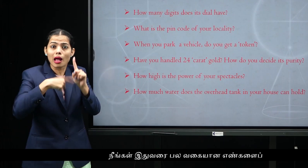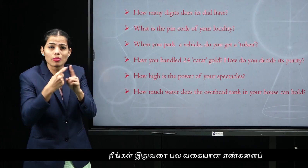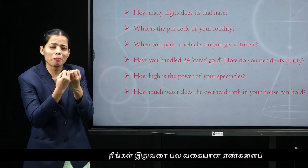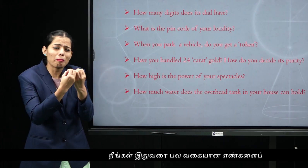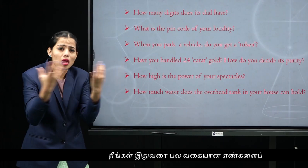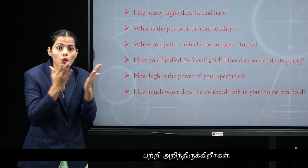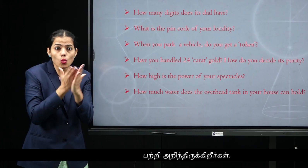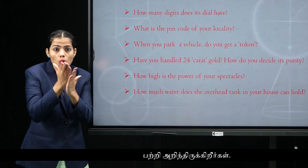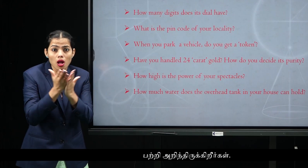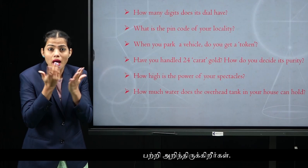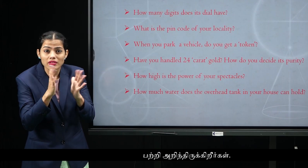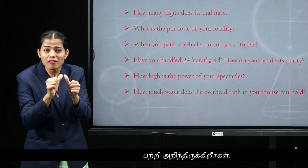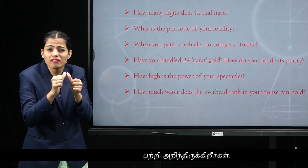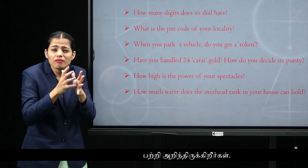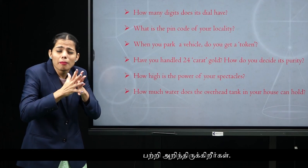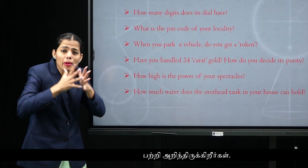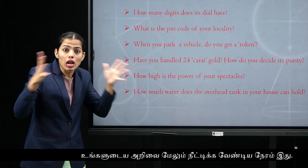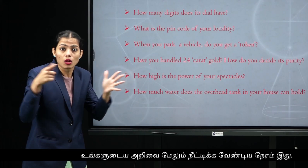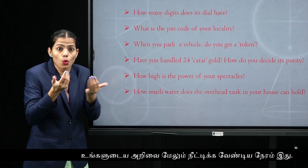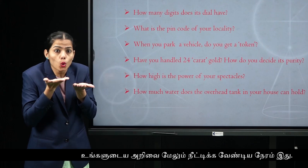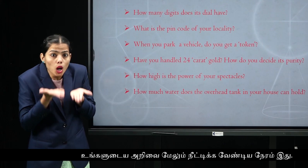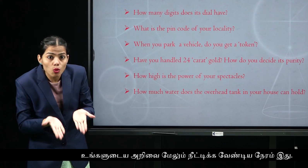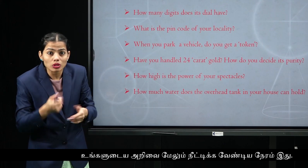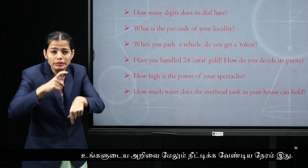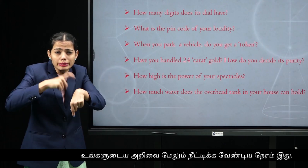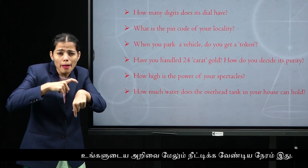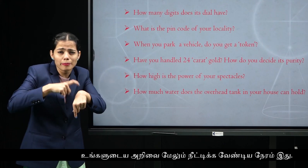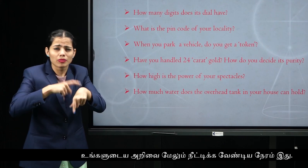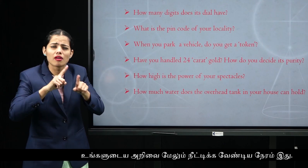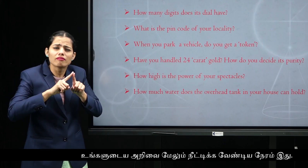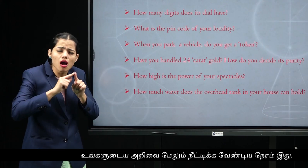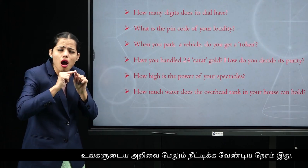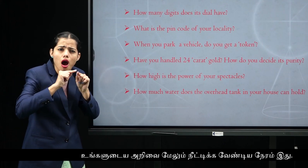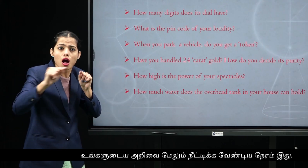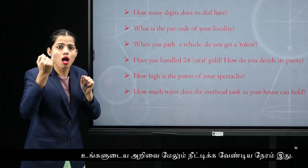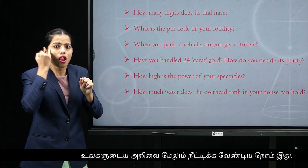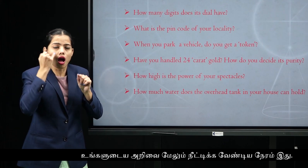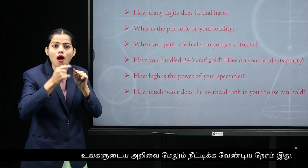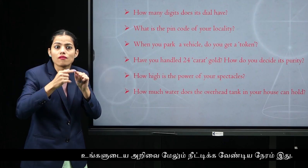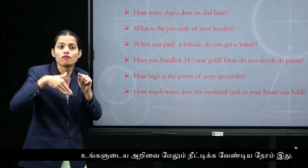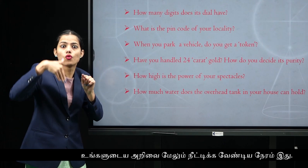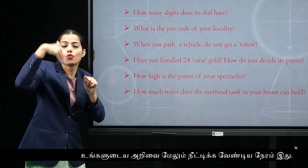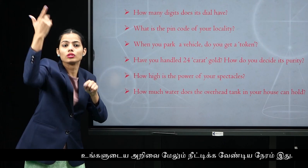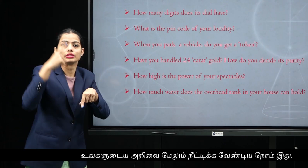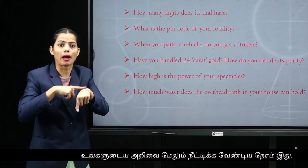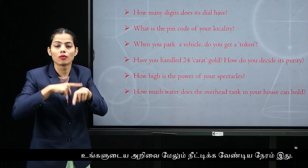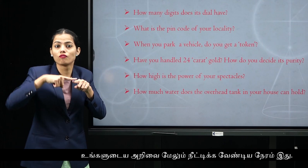வகையான எண்களைப் பற்றி அறிந்திருக்கிறீர்கள். உங்களுடைய அறிவை மேலும் நீட்டிக்க வேண்டிய நேரம் இது.